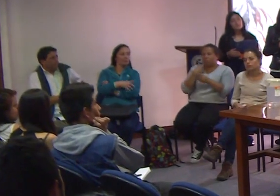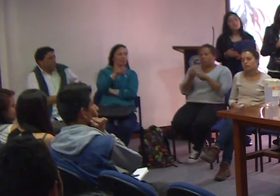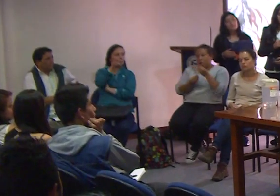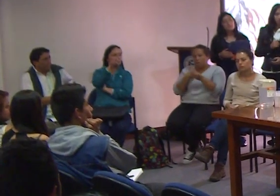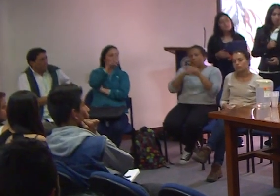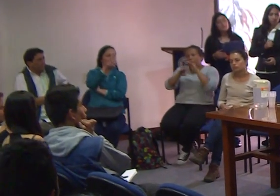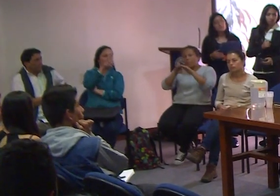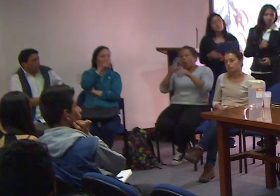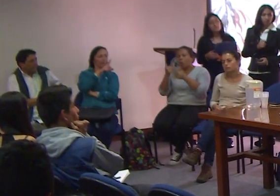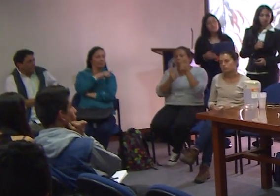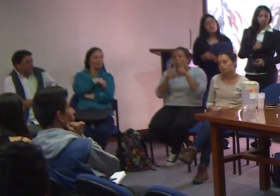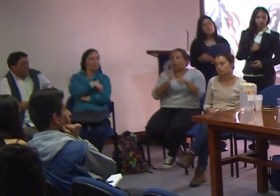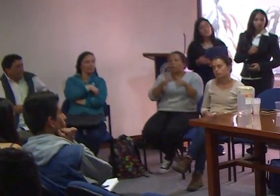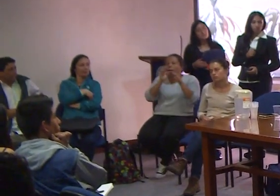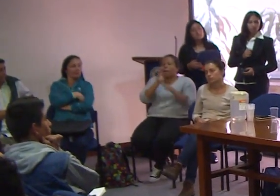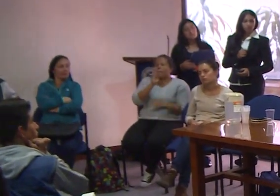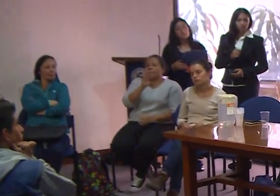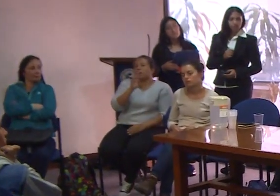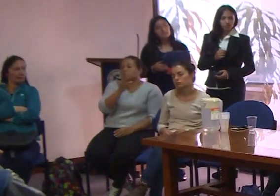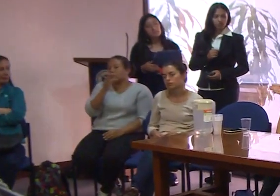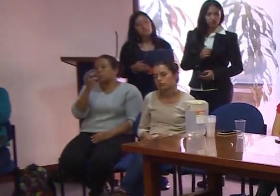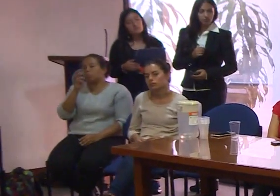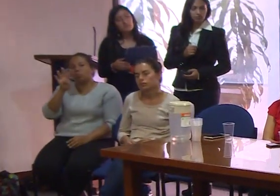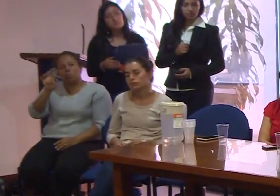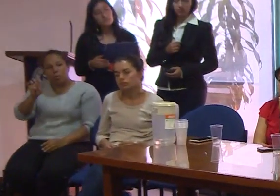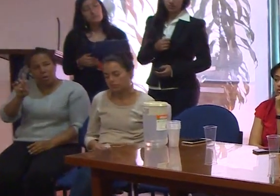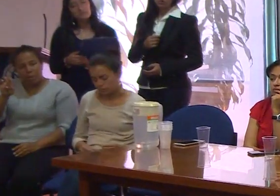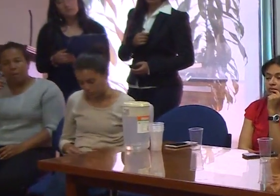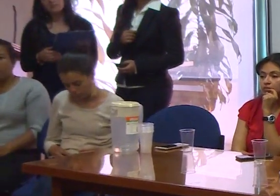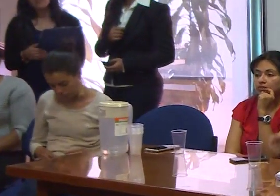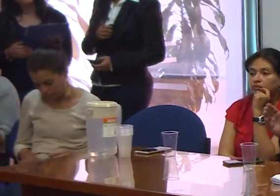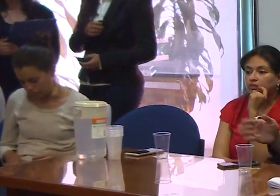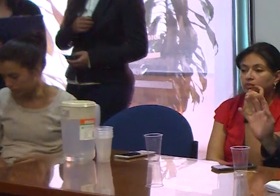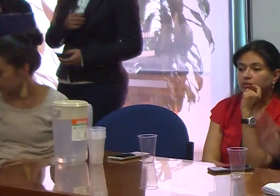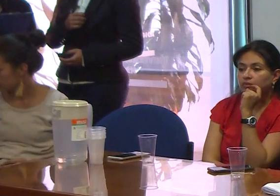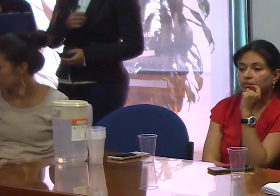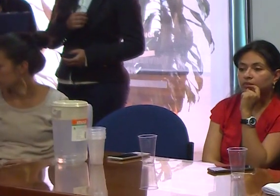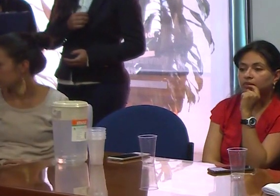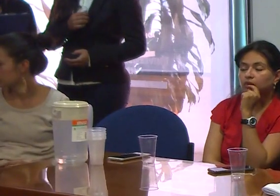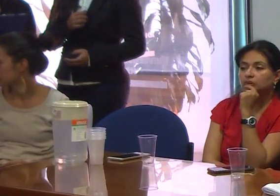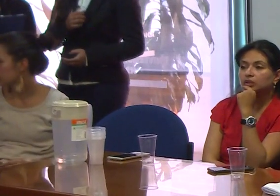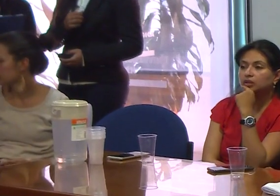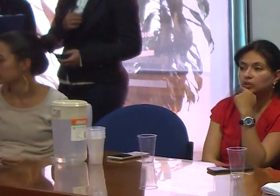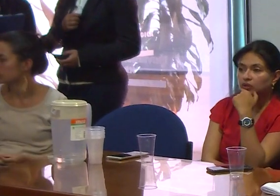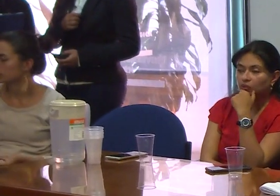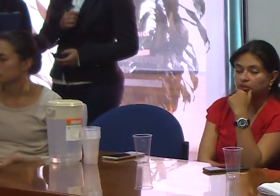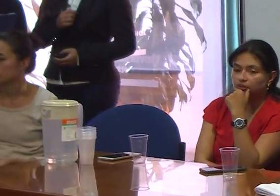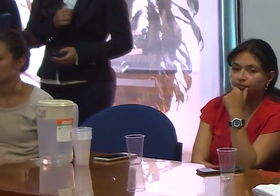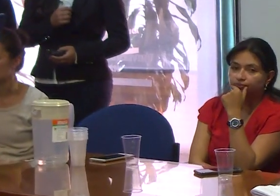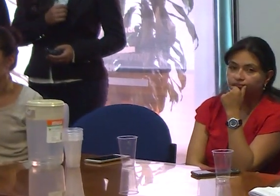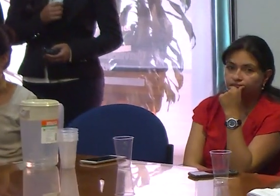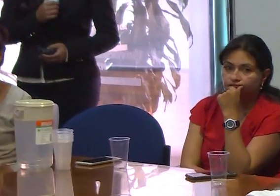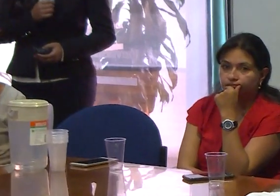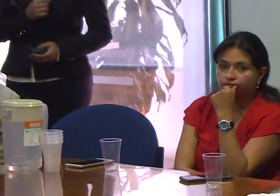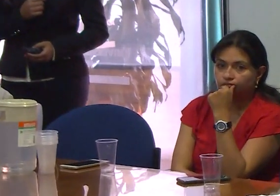oficina de 309, práctica con el profesor Edgar, cada 15 días, los lunes de 2 a